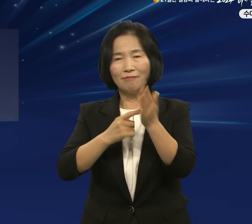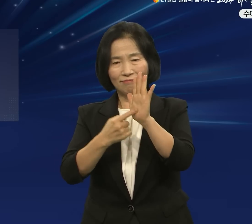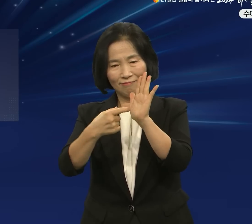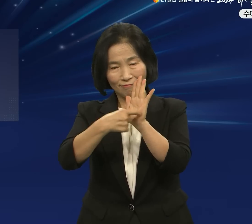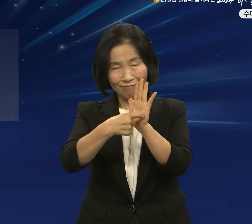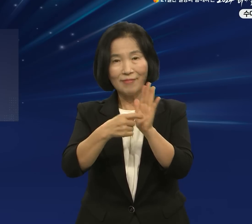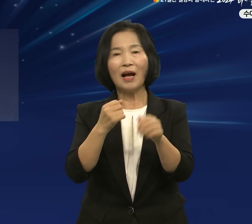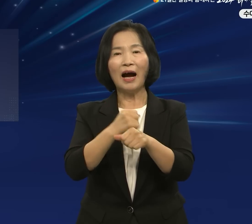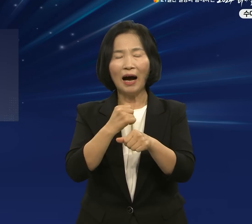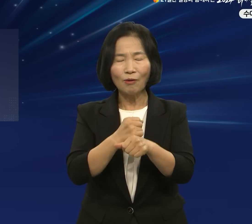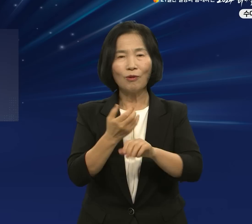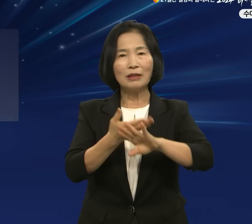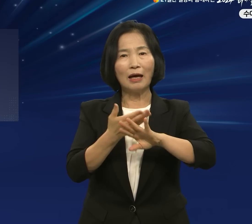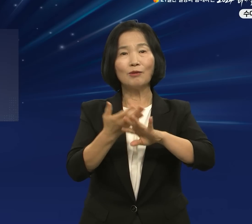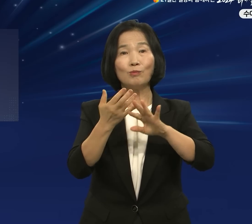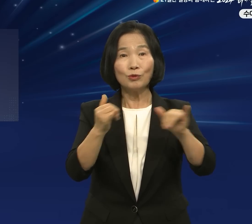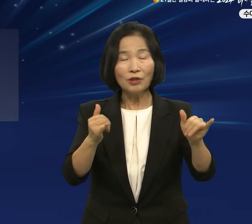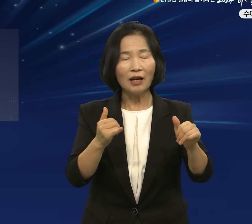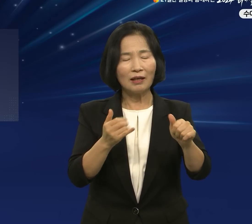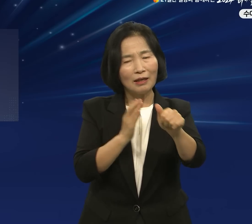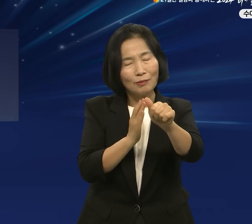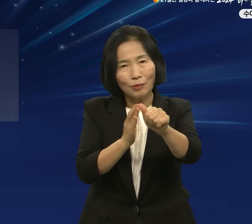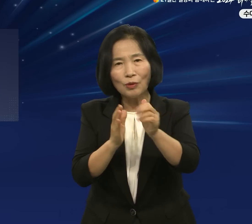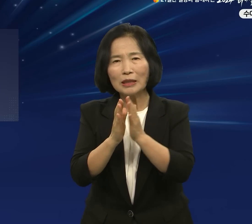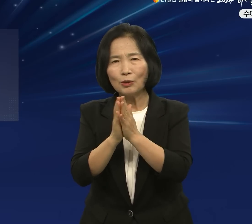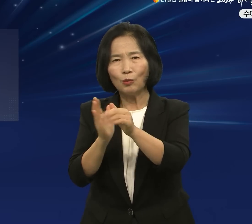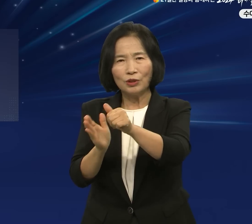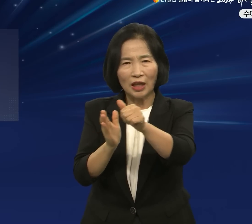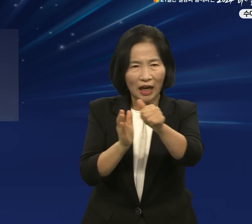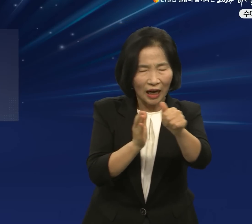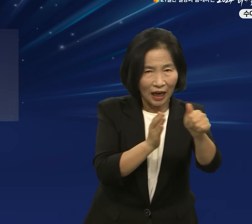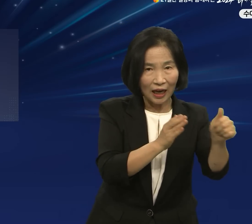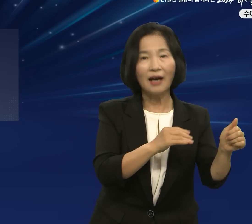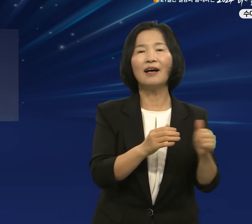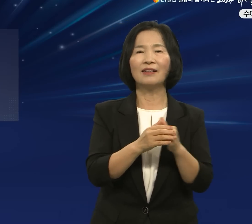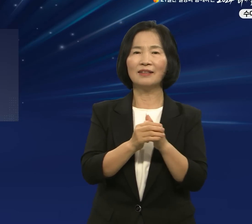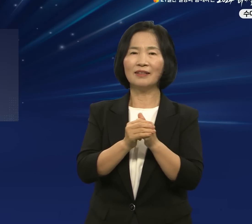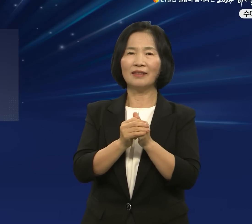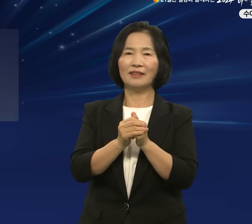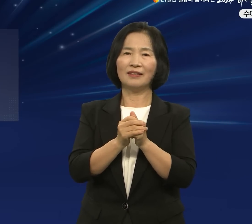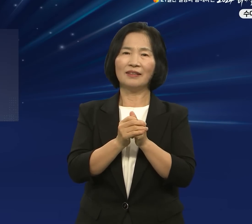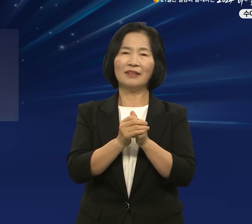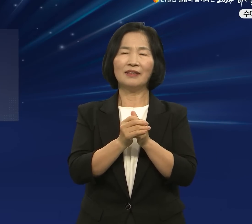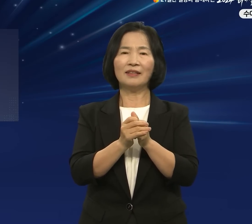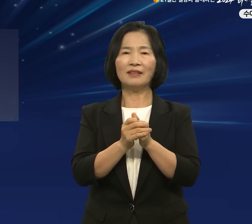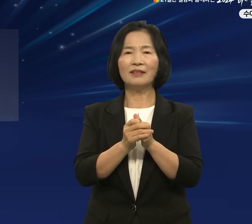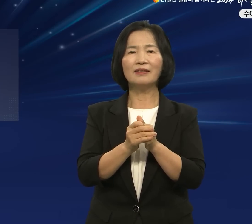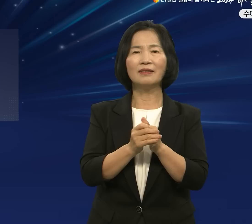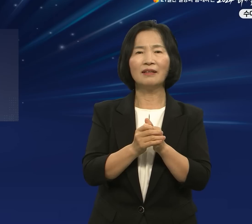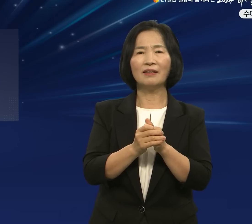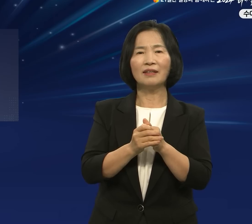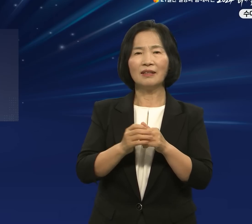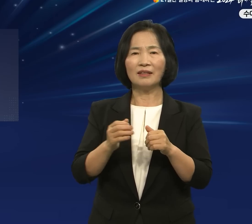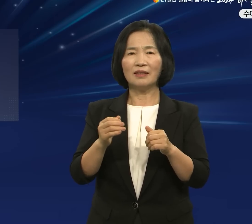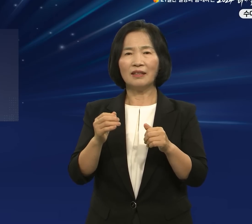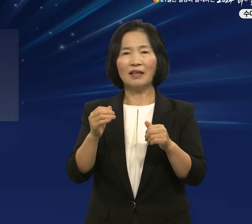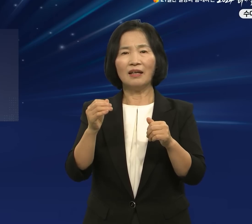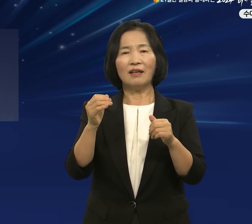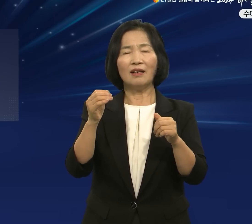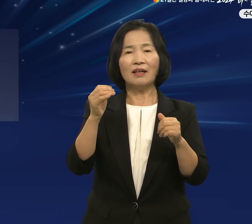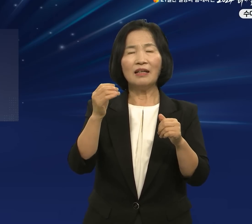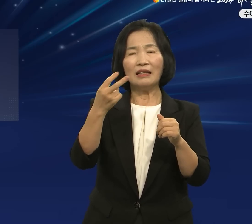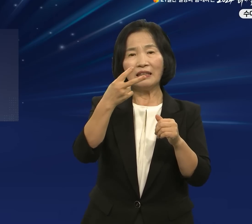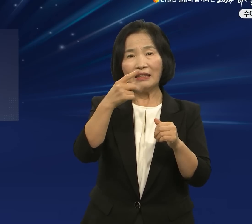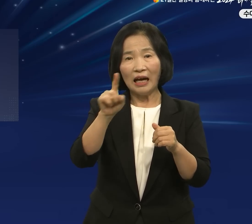제가 오늘 여기 와 있는데 아마 니엘이 만나러 간 줄 알고 있을 겁니다. 다니엘이 만나러 간